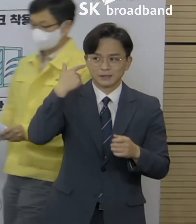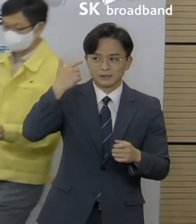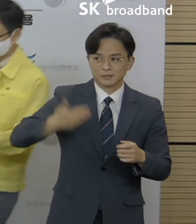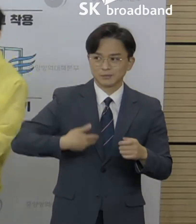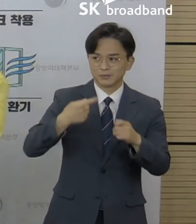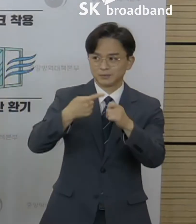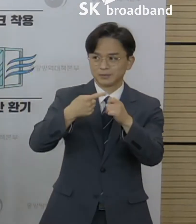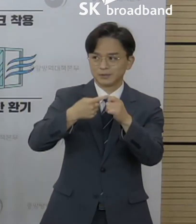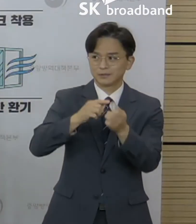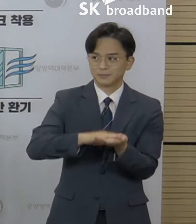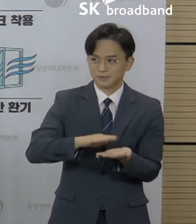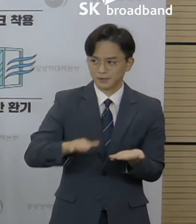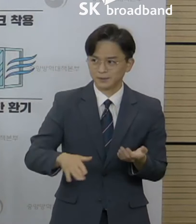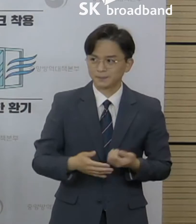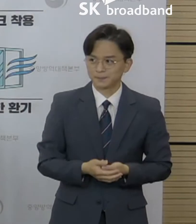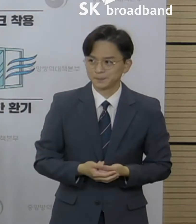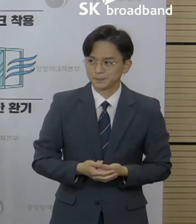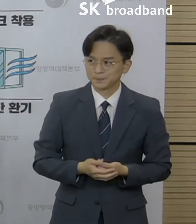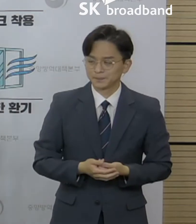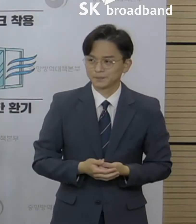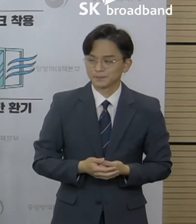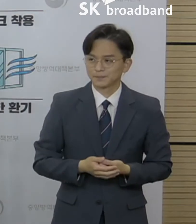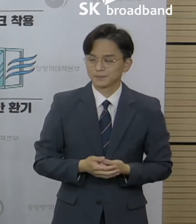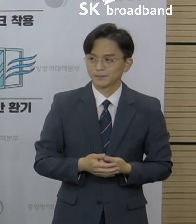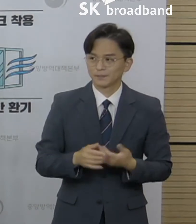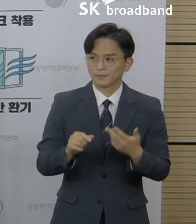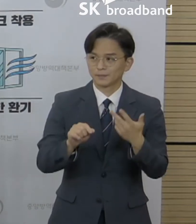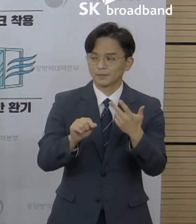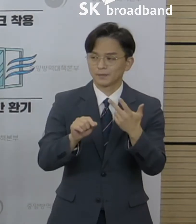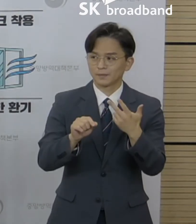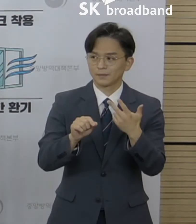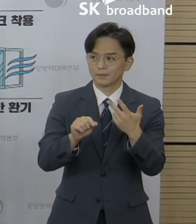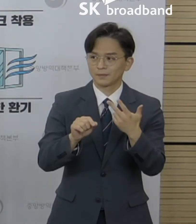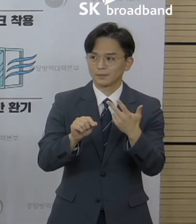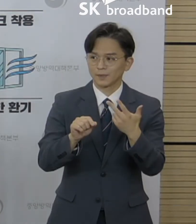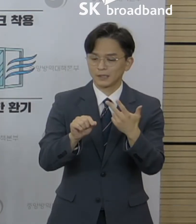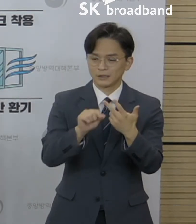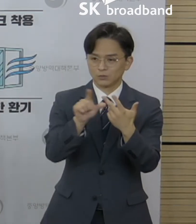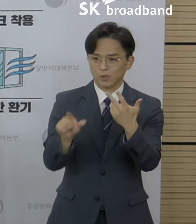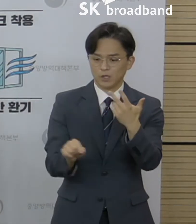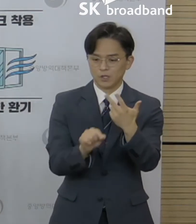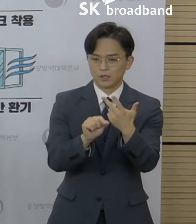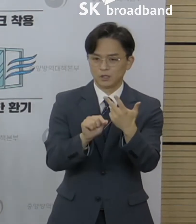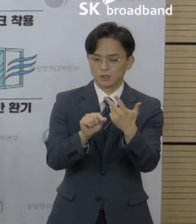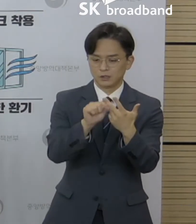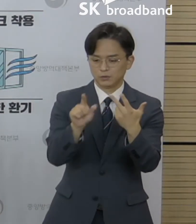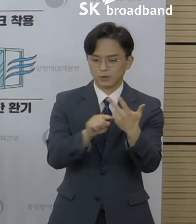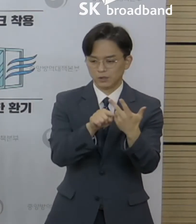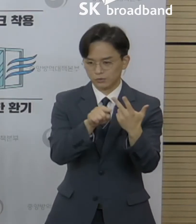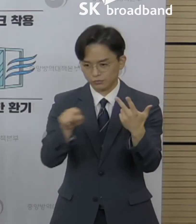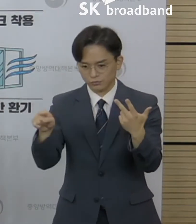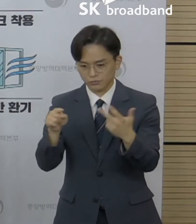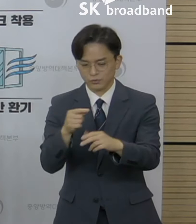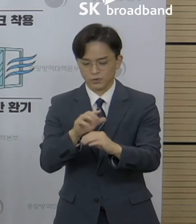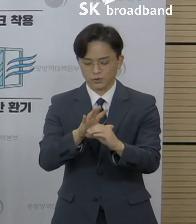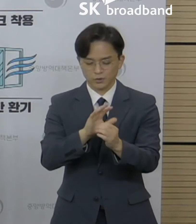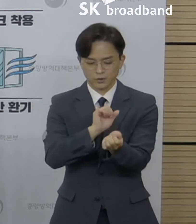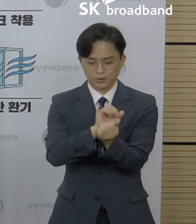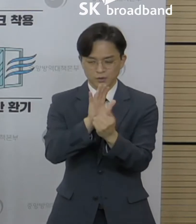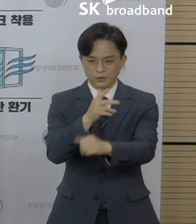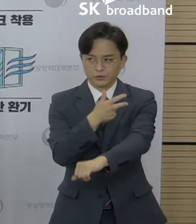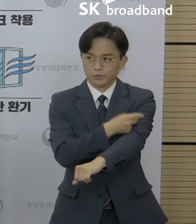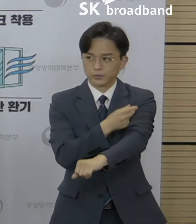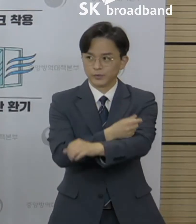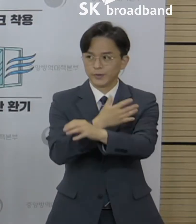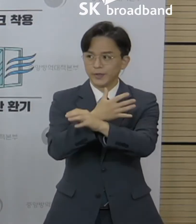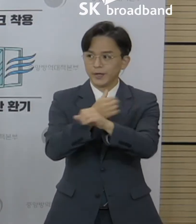번째입니다. 하반기 접종 때도 상반기와 똑같이 백신 예약은 온라인과 전화 예약 또